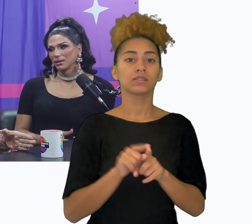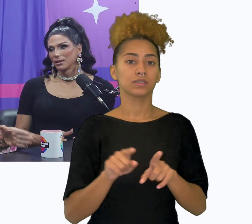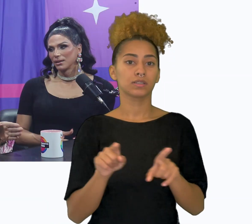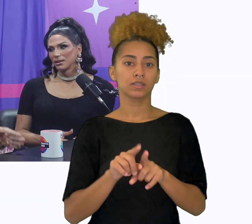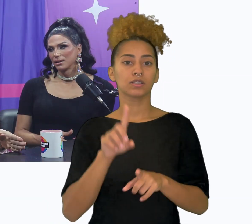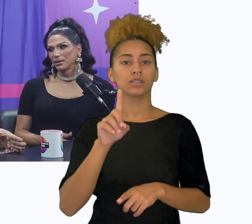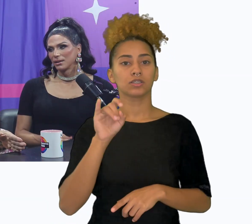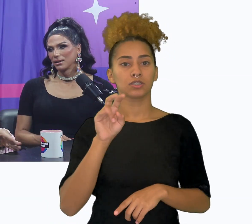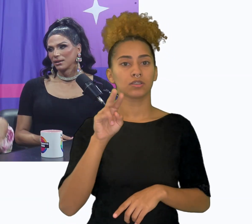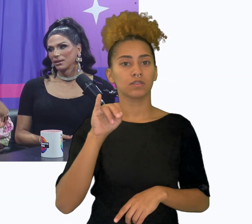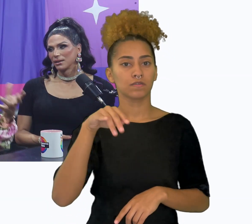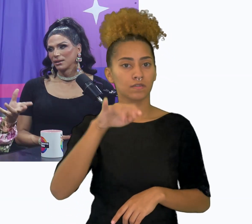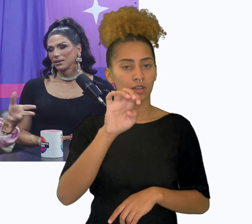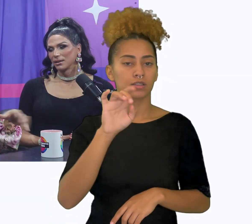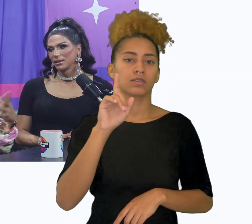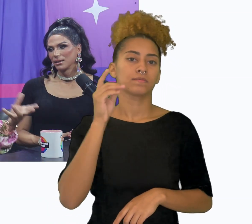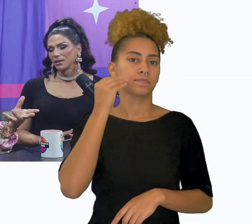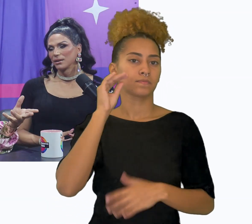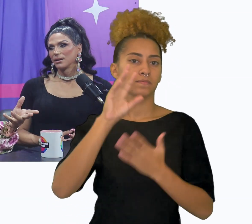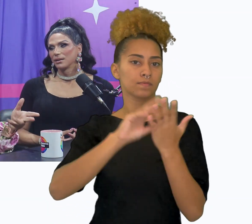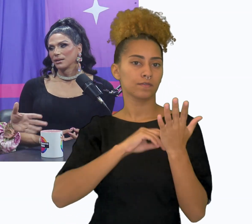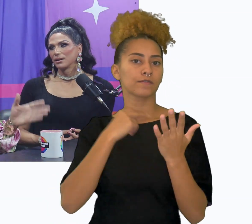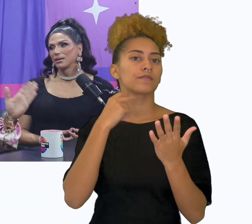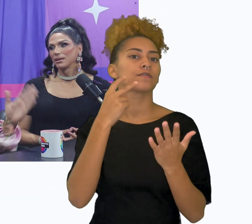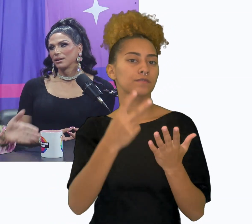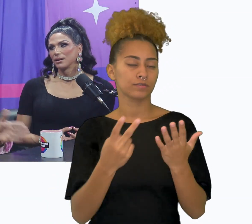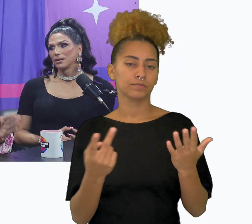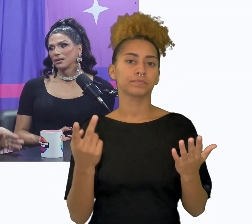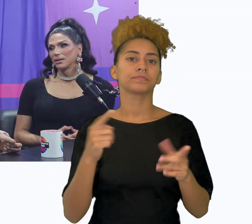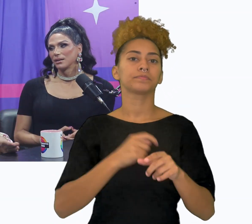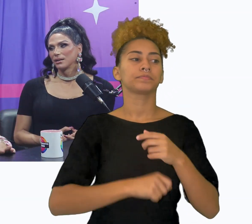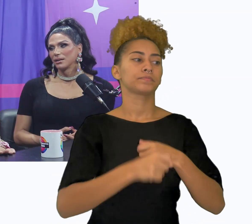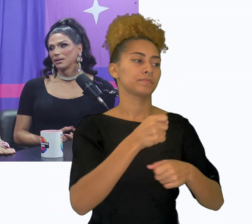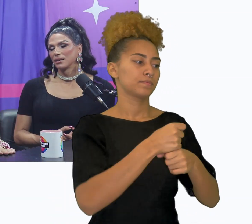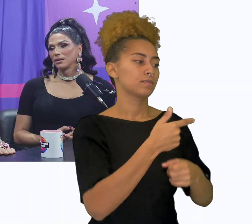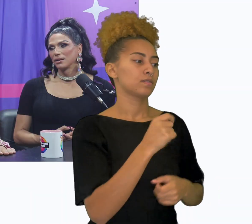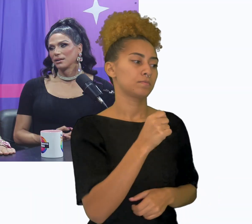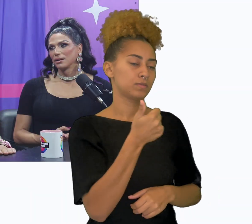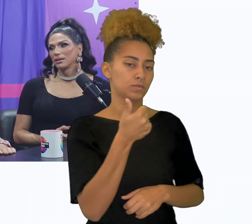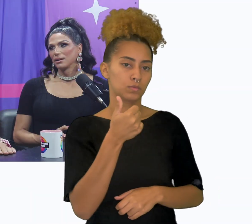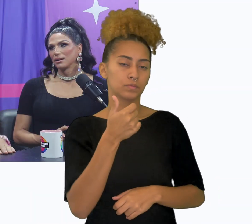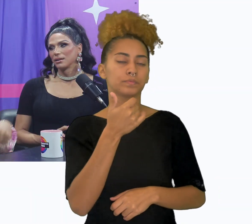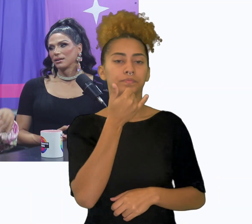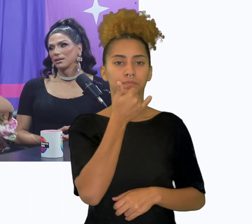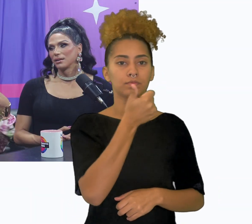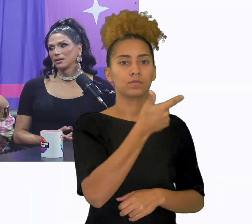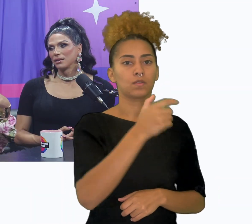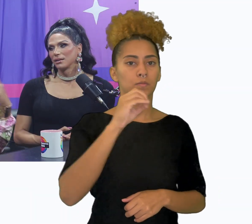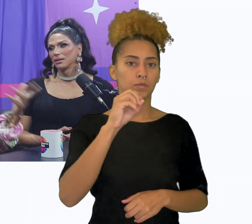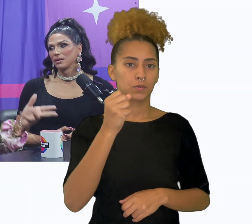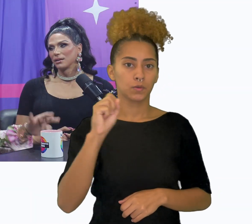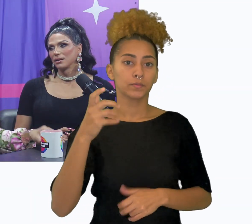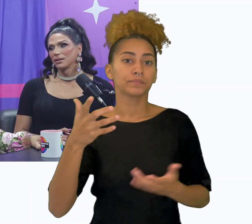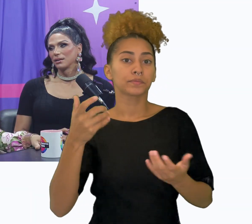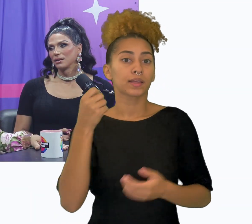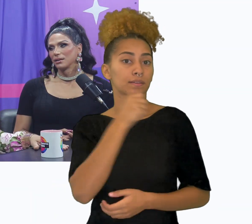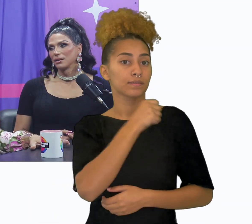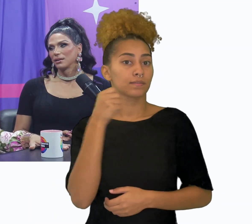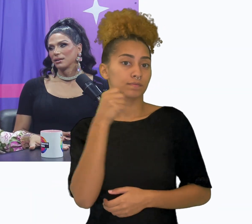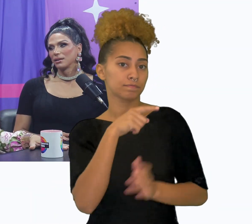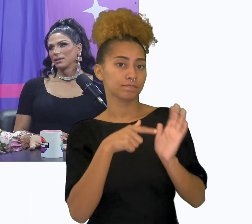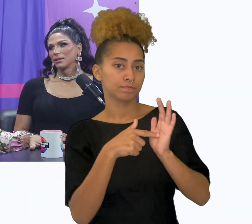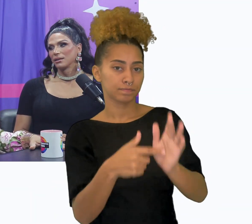na Divine com a dublagem, né, com lip sync. Já em 2008 eu começo a querer cantar, a querer ter a minha própria